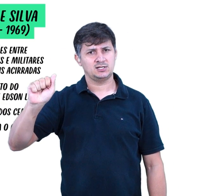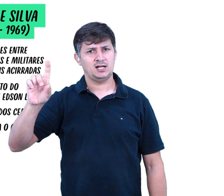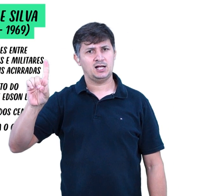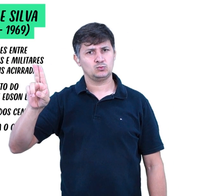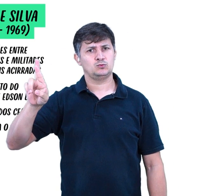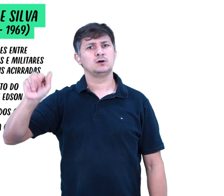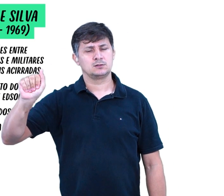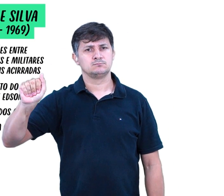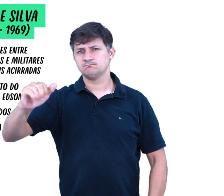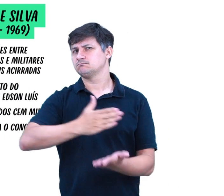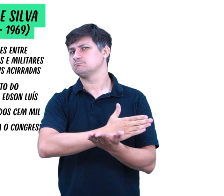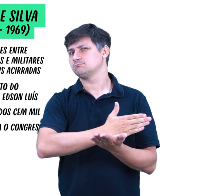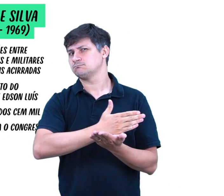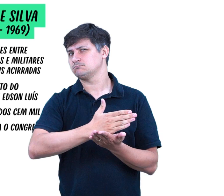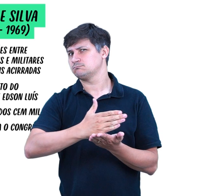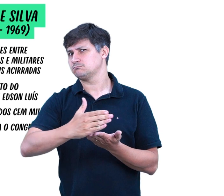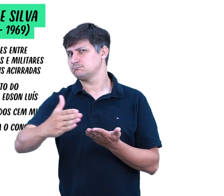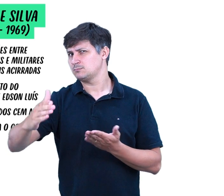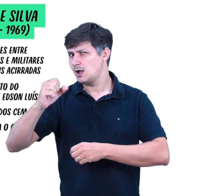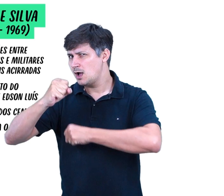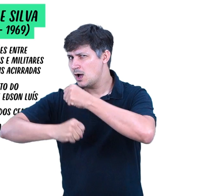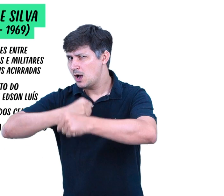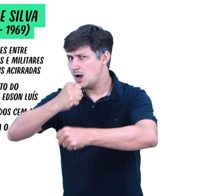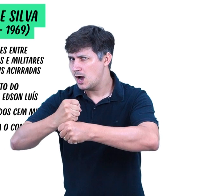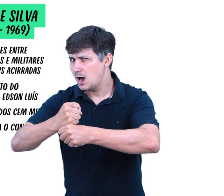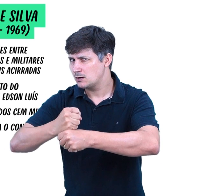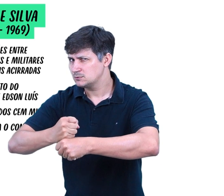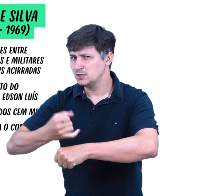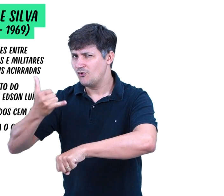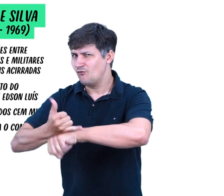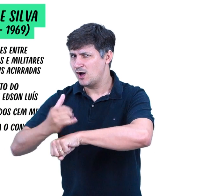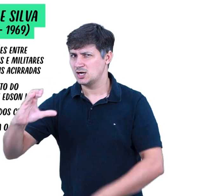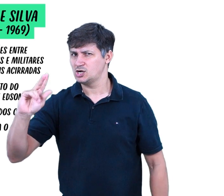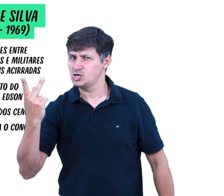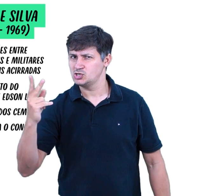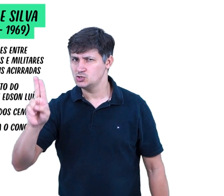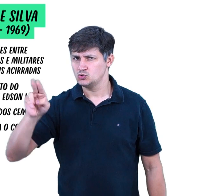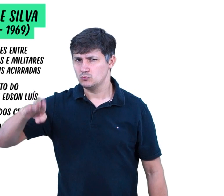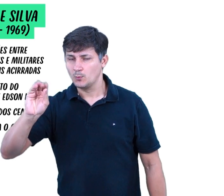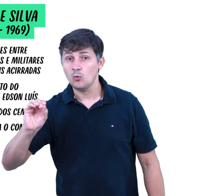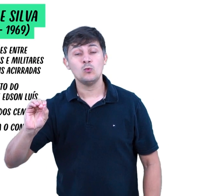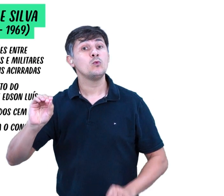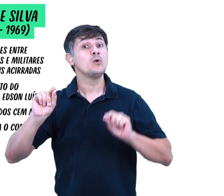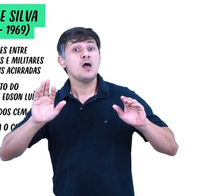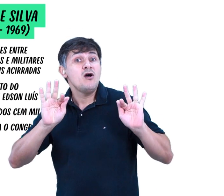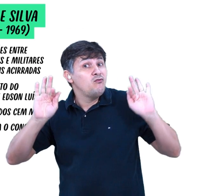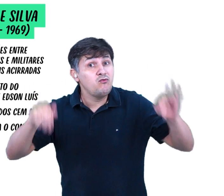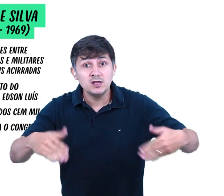ditadura escancarada. Começava aí os chamados Anos de Chumbo. O AI-5 significa o